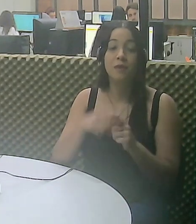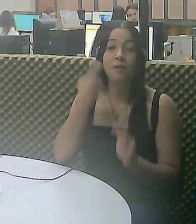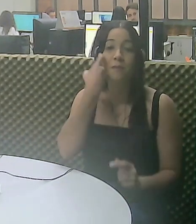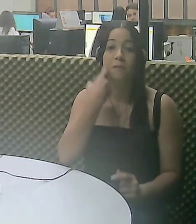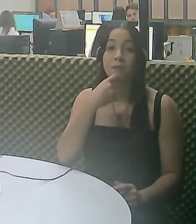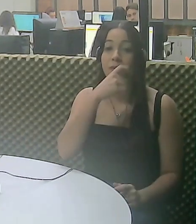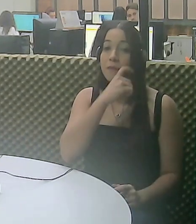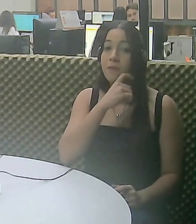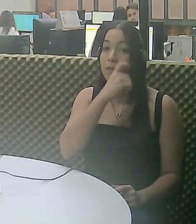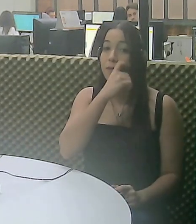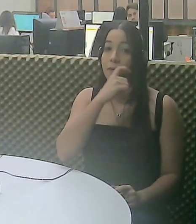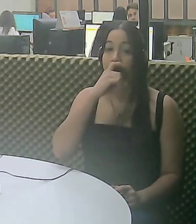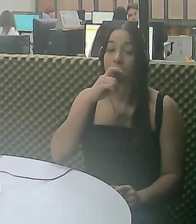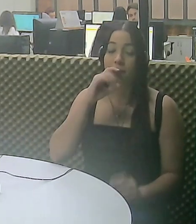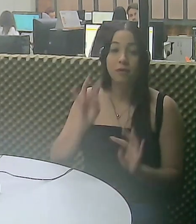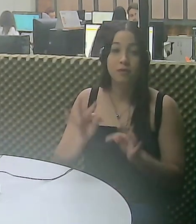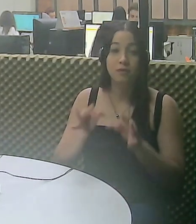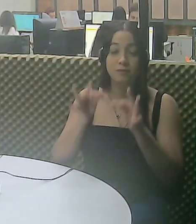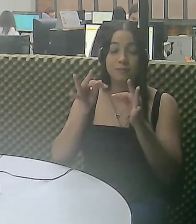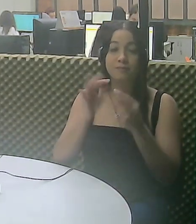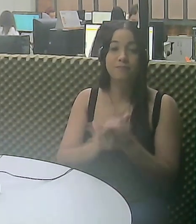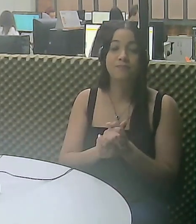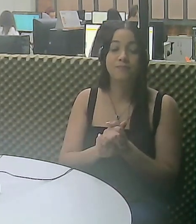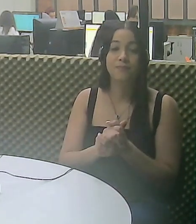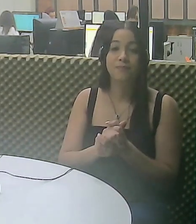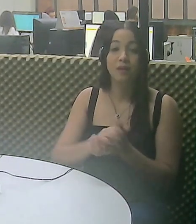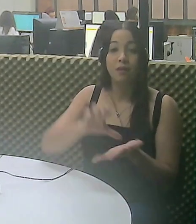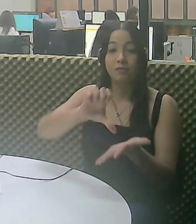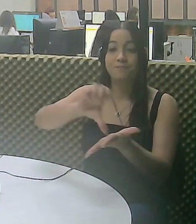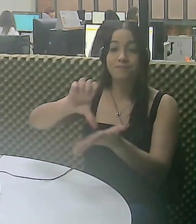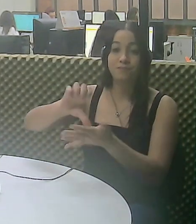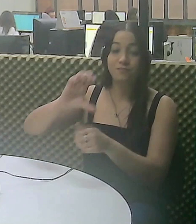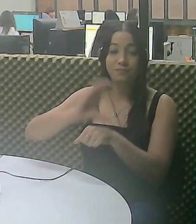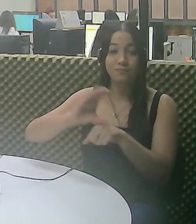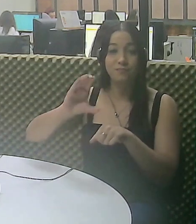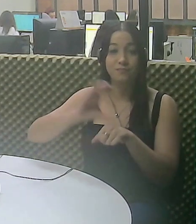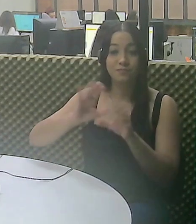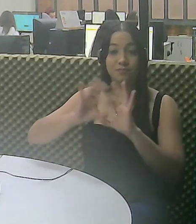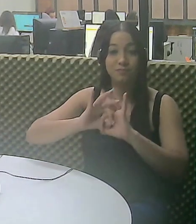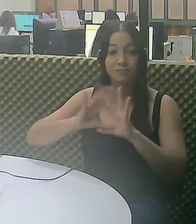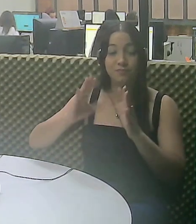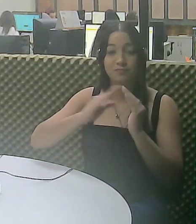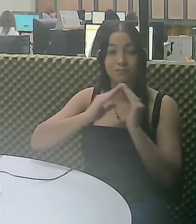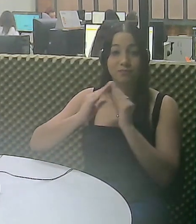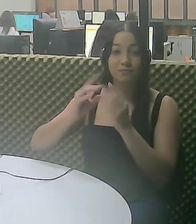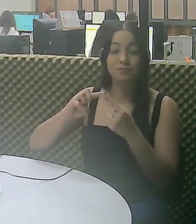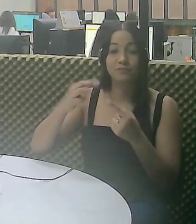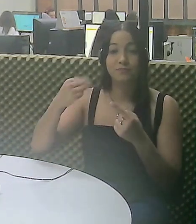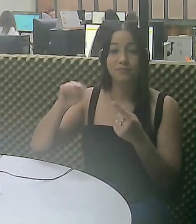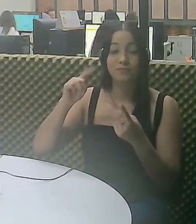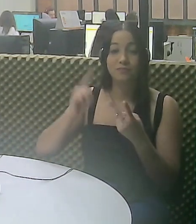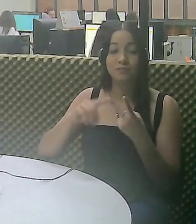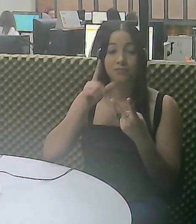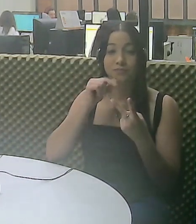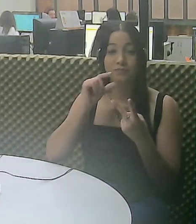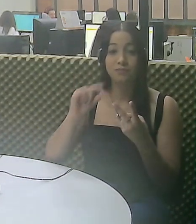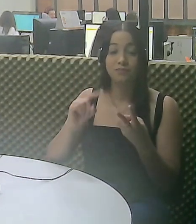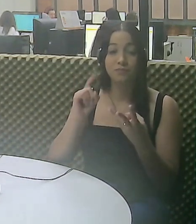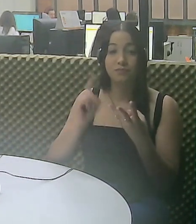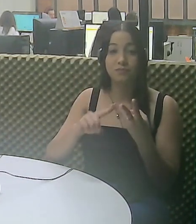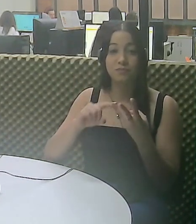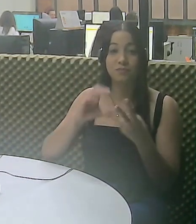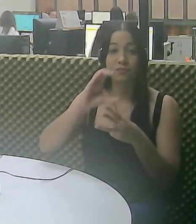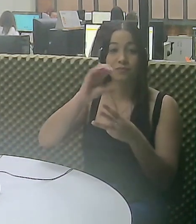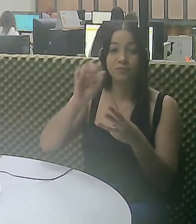barbearia e barboterapia. As unidades com cursos disponíveis ficam nos bairros Morumbi, Lagoinha,